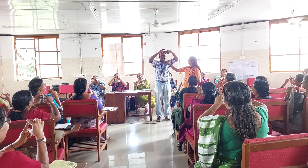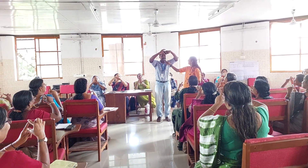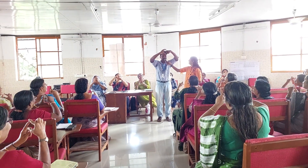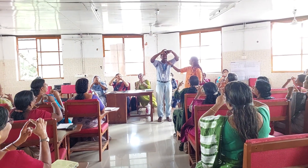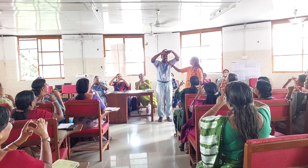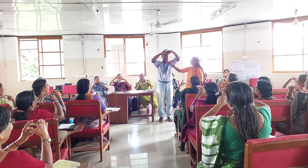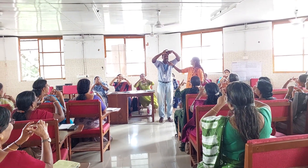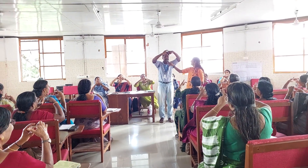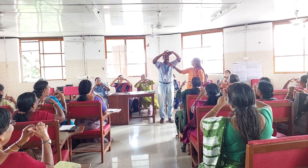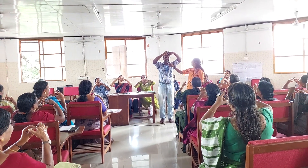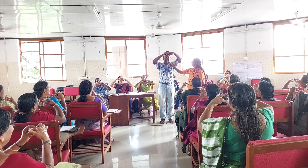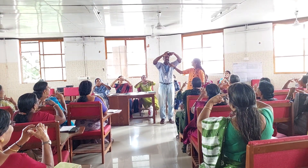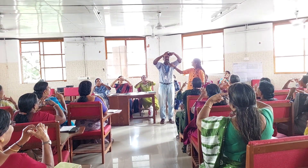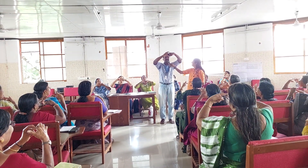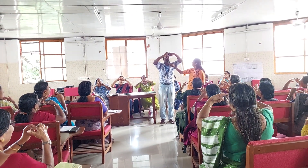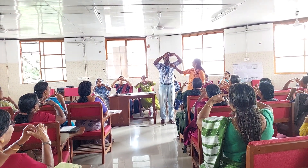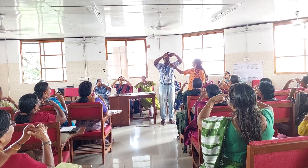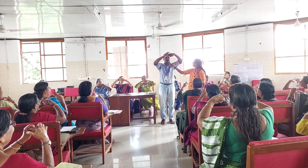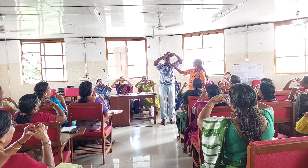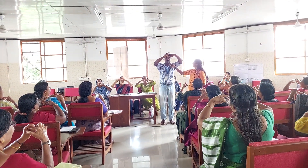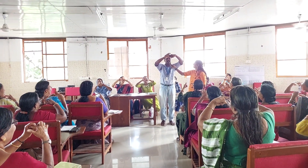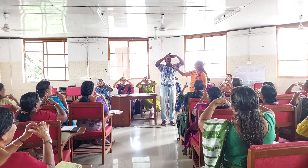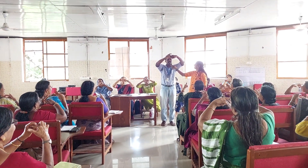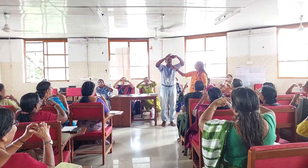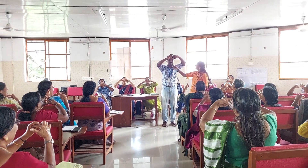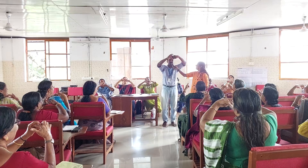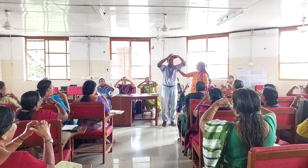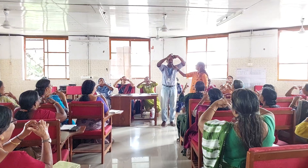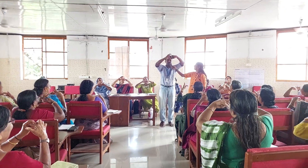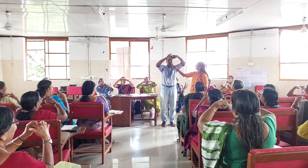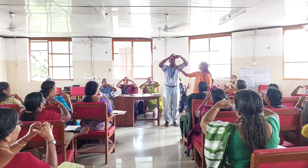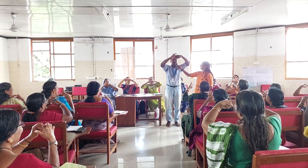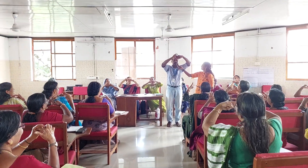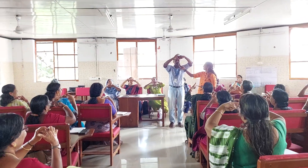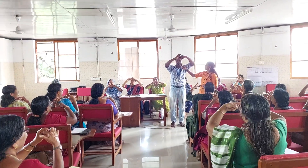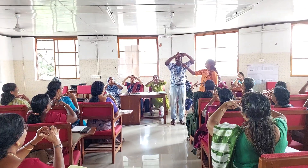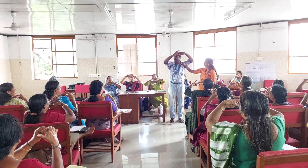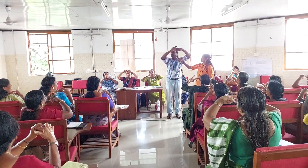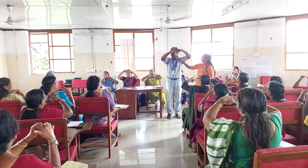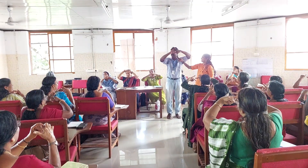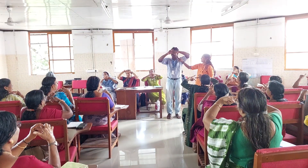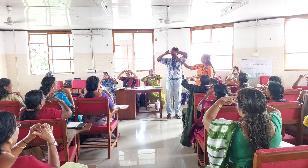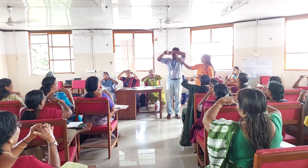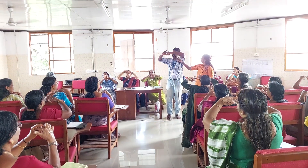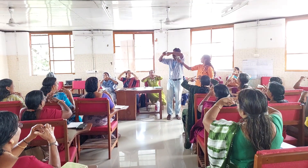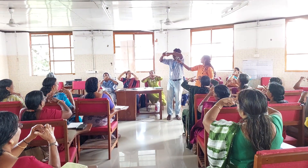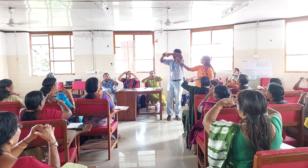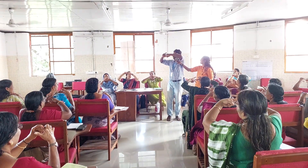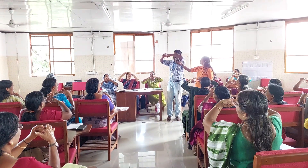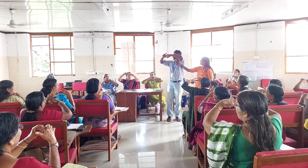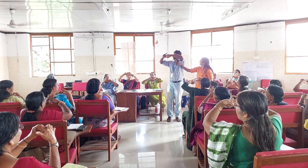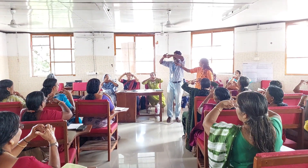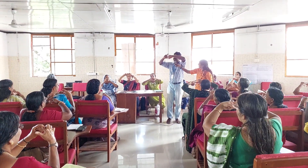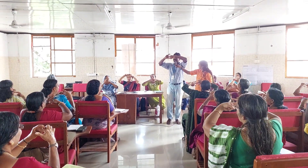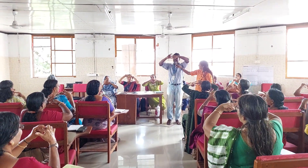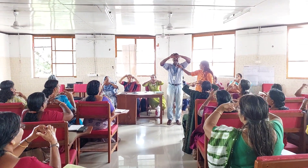ഇങ്ങനെയാണ്. നിങ്ങൾക്ക് തന്നെ കാണാൻ പറ്റും, അതിലൊരു ഇയുടെ ഷേപ്പ് നിങ്ങൾക്ക് കാണാൻ പറ്റും. ഇ ഇങ്ങനെ നോക്കിയേ. ഓക്കെ